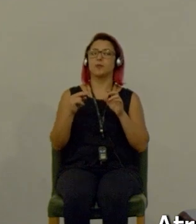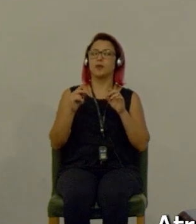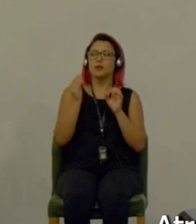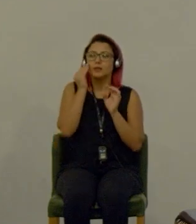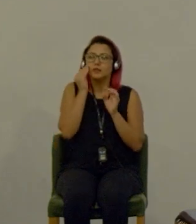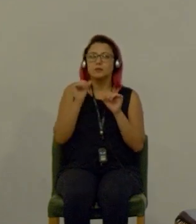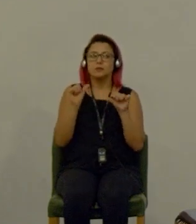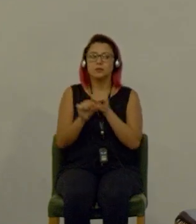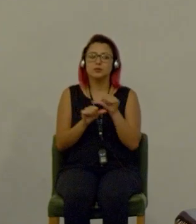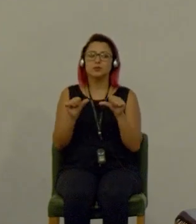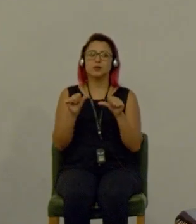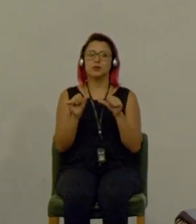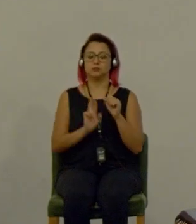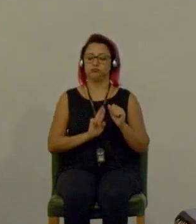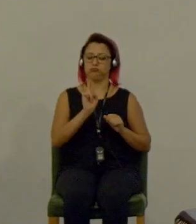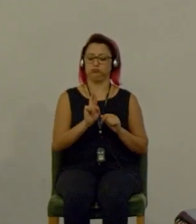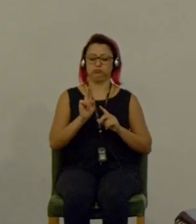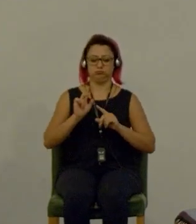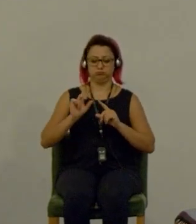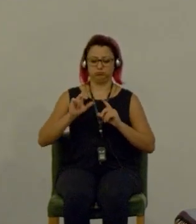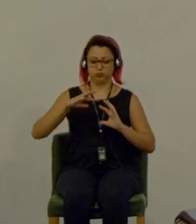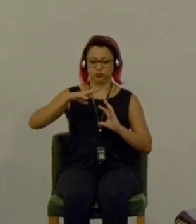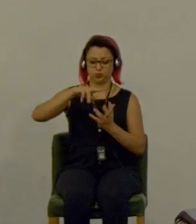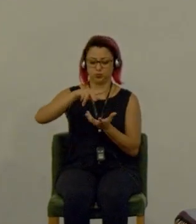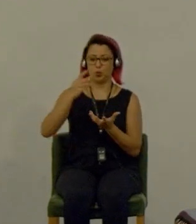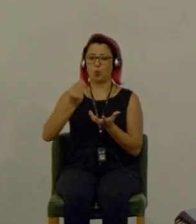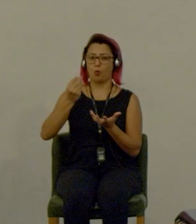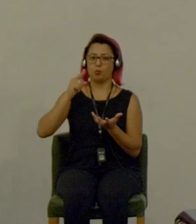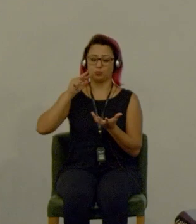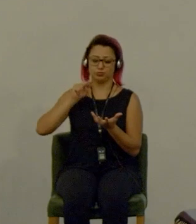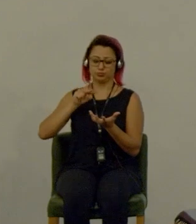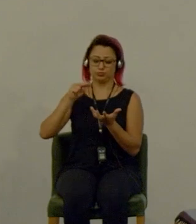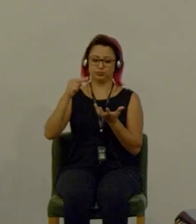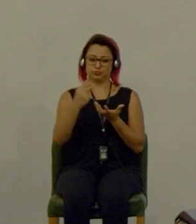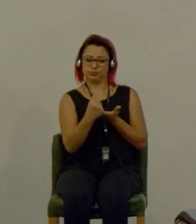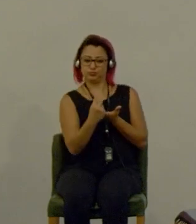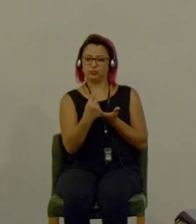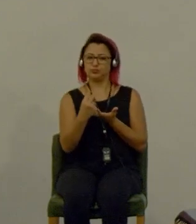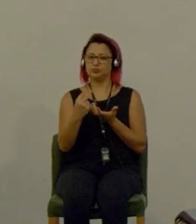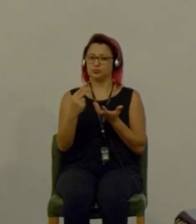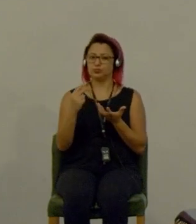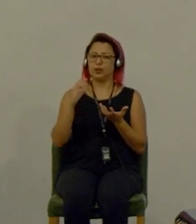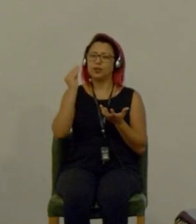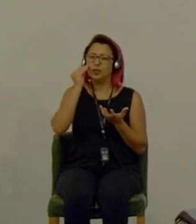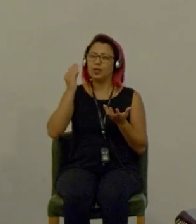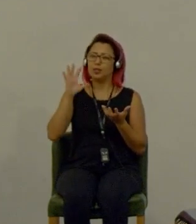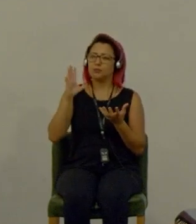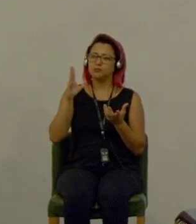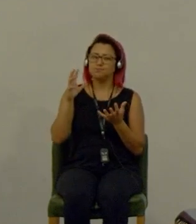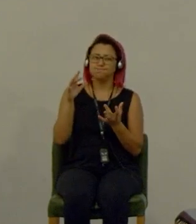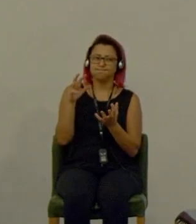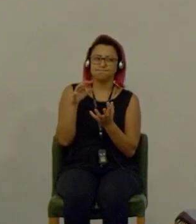globale de la Terre en quelque chose de beaucoup plus petit, de beaucoup plus modeste, mais aussi qui essaie de donner à